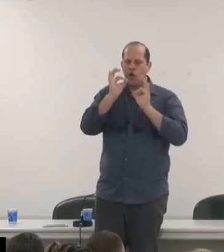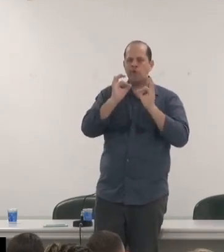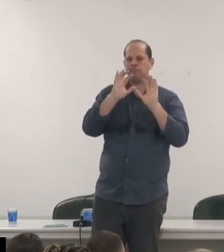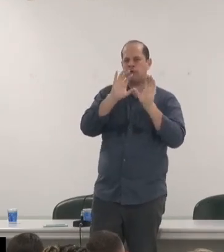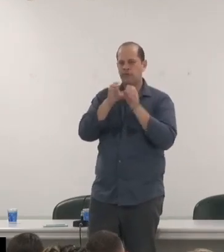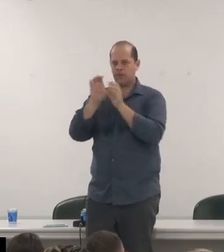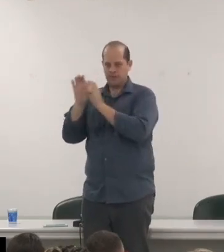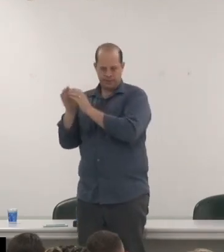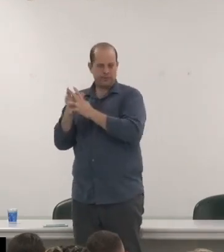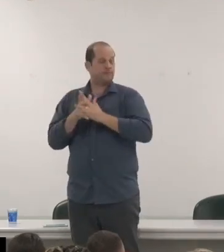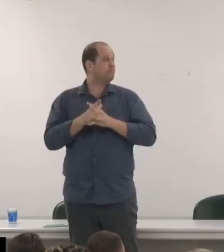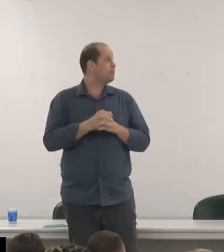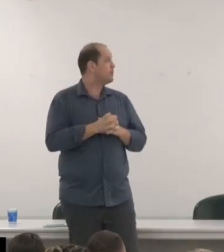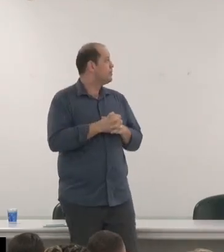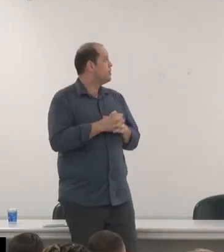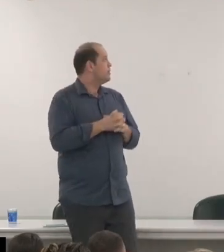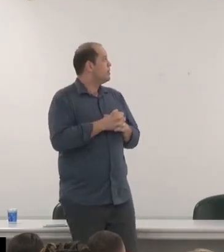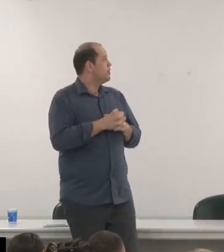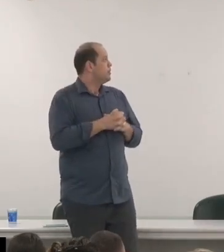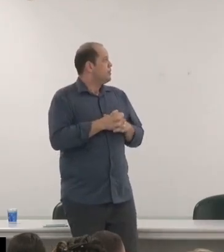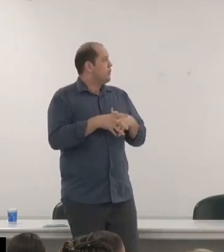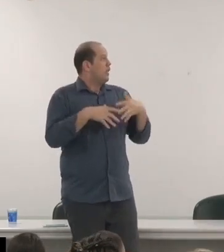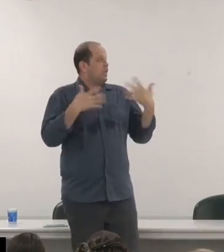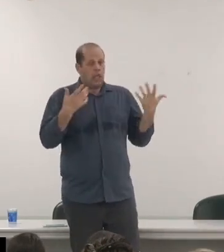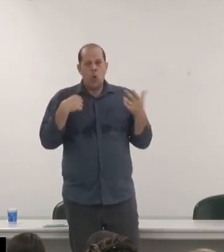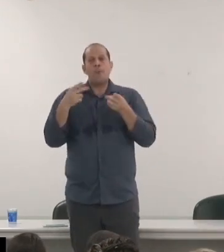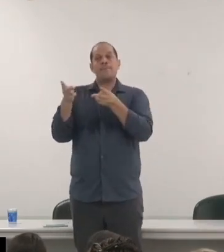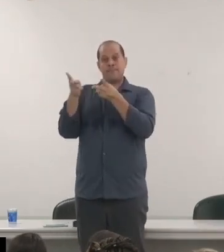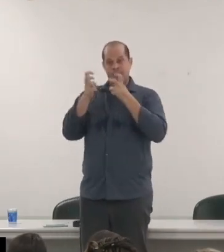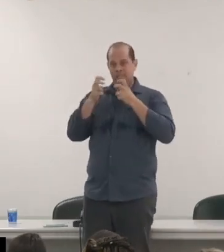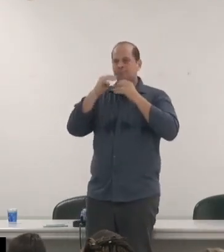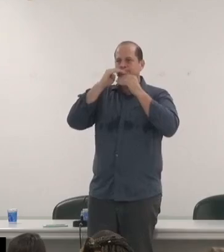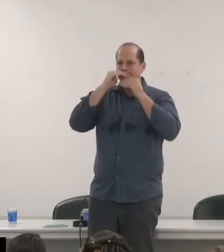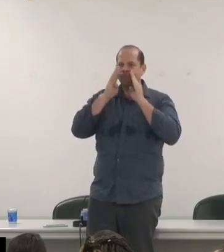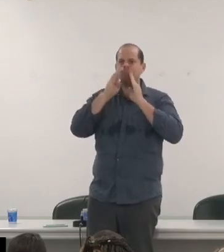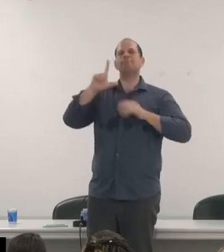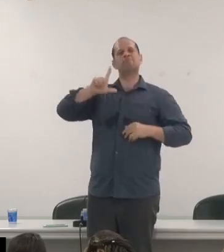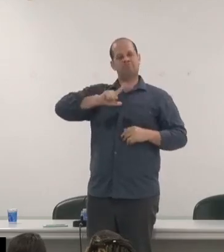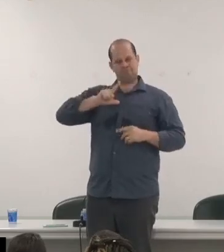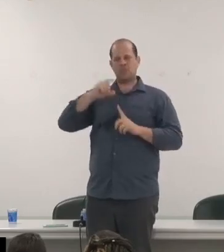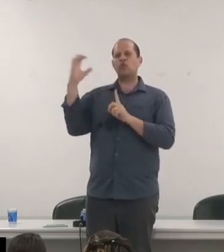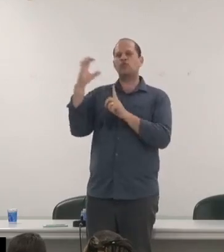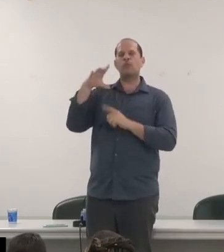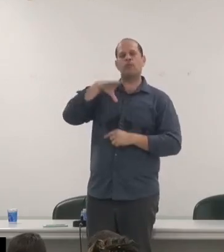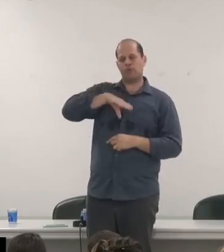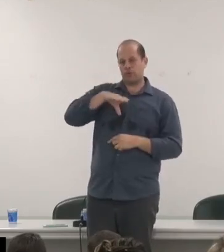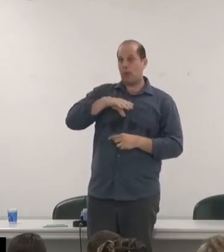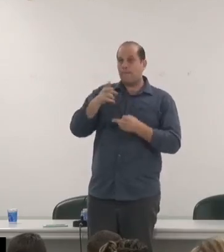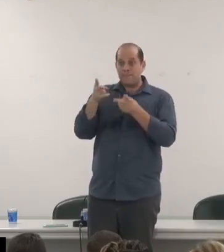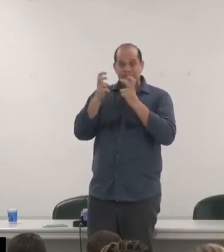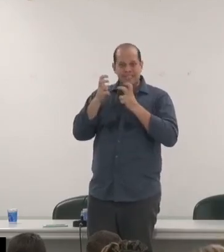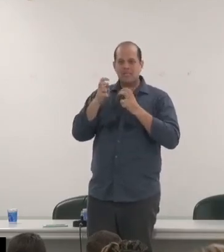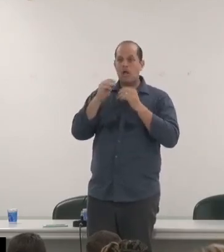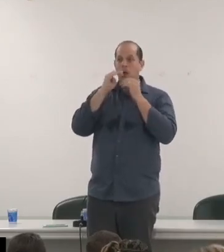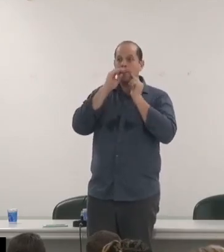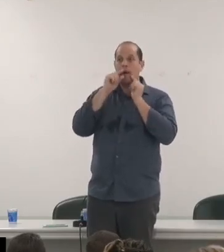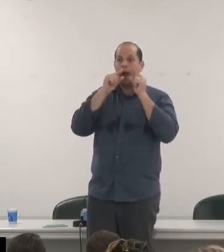Então, a gente vai analisar, principalmente nesse tipo de empréstimo, a articulação bucal do lábios. Então, a